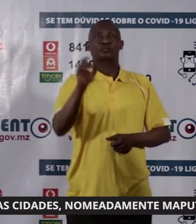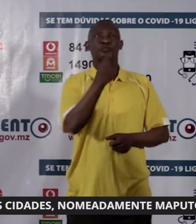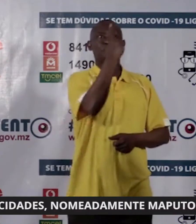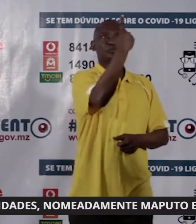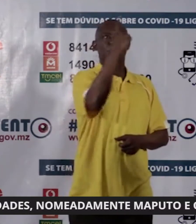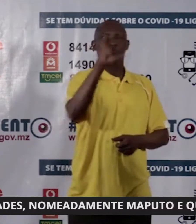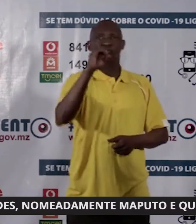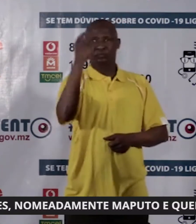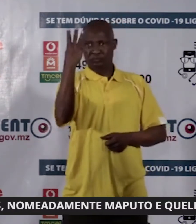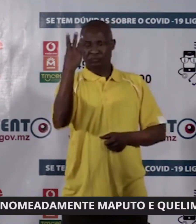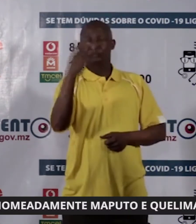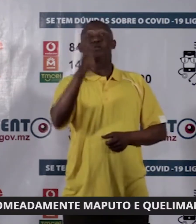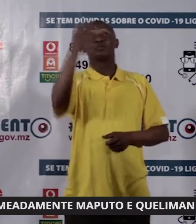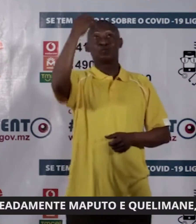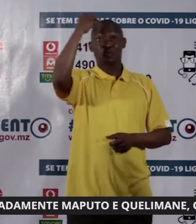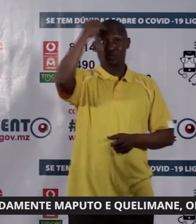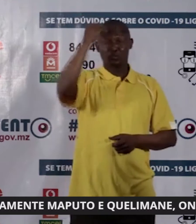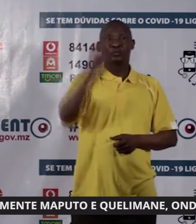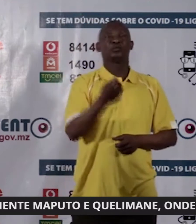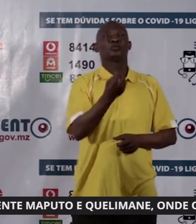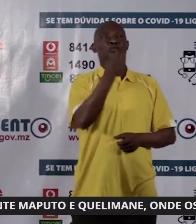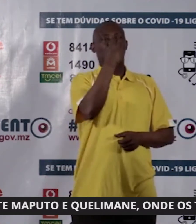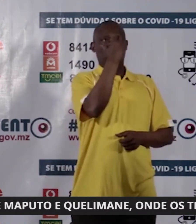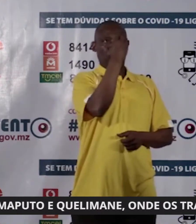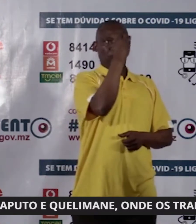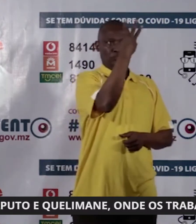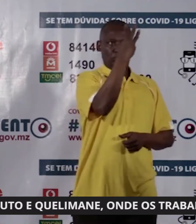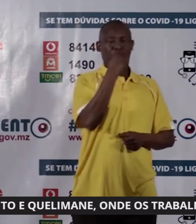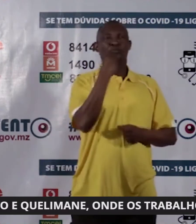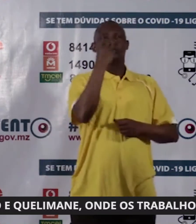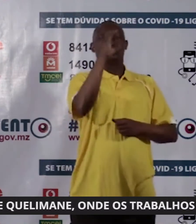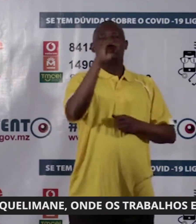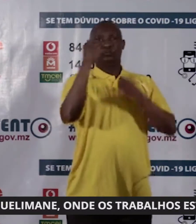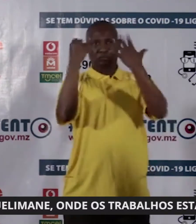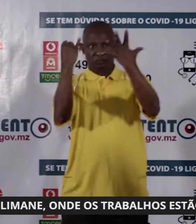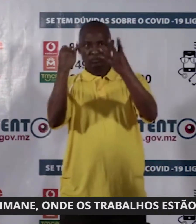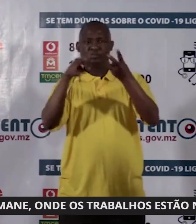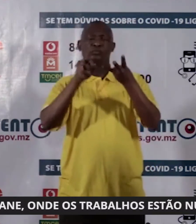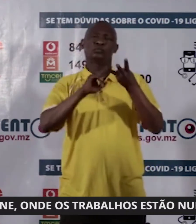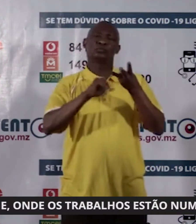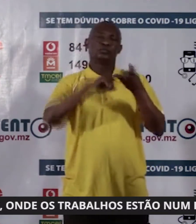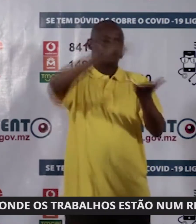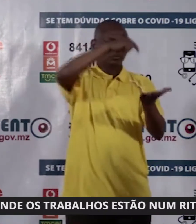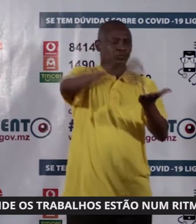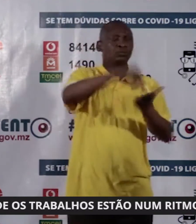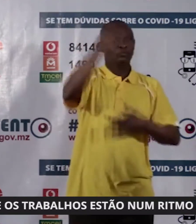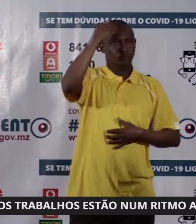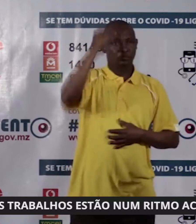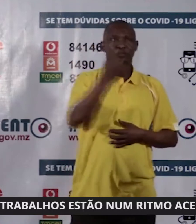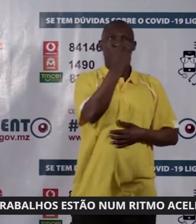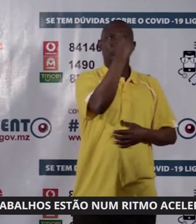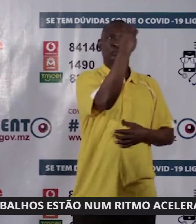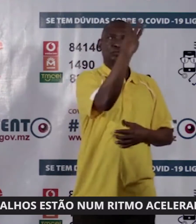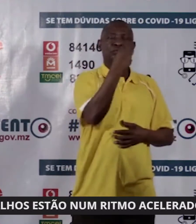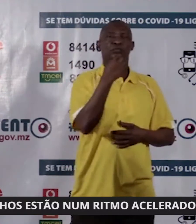386 de Maputo e 317 da cidade de Maputo. Dos novos casos